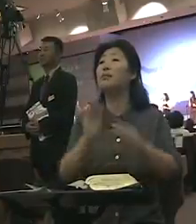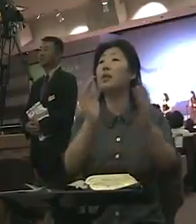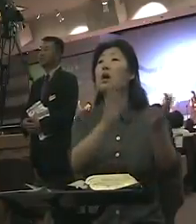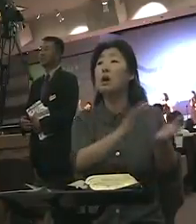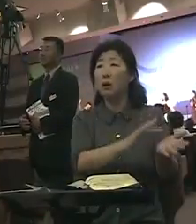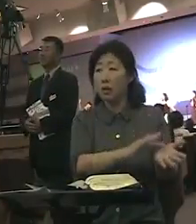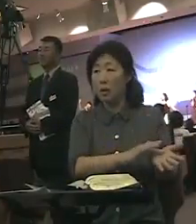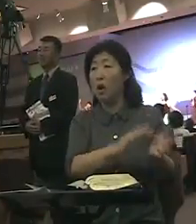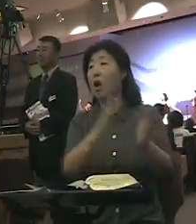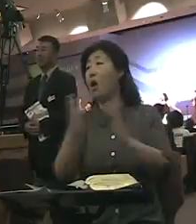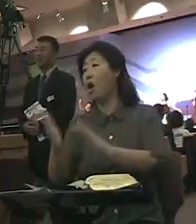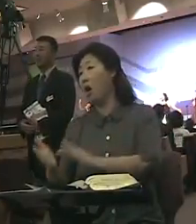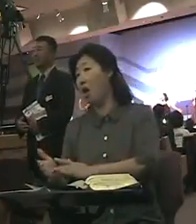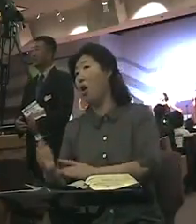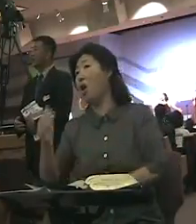예수.